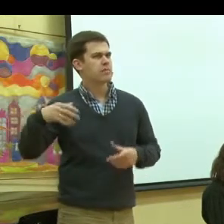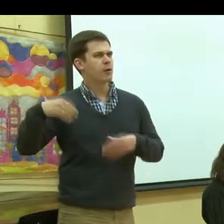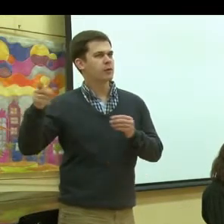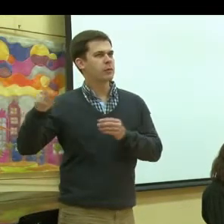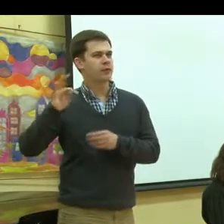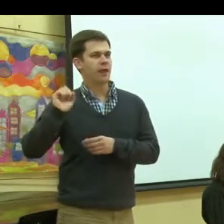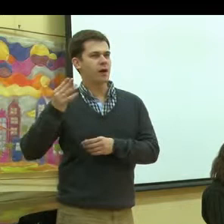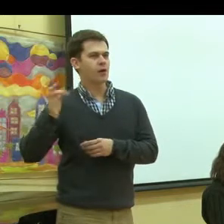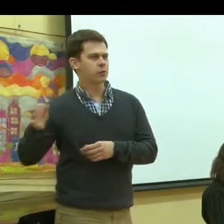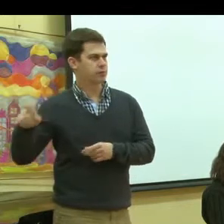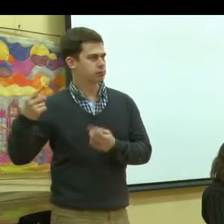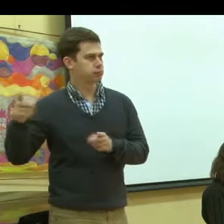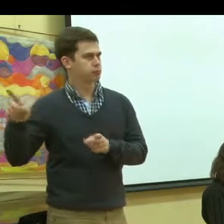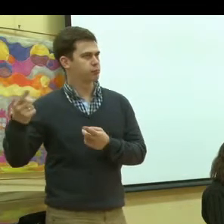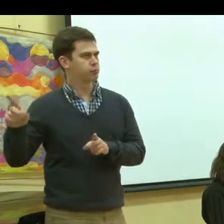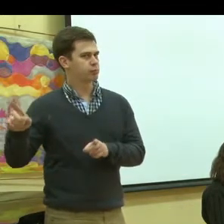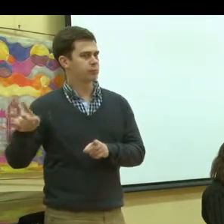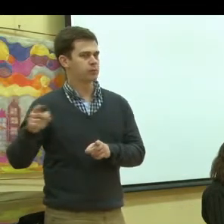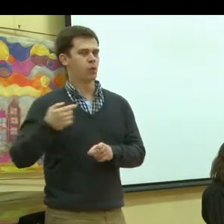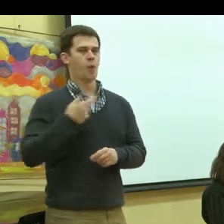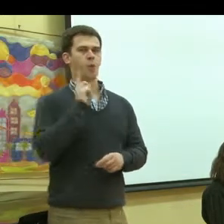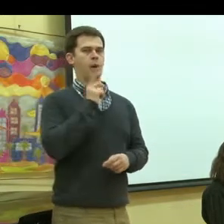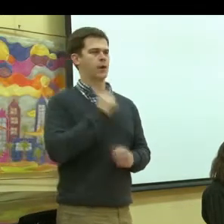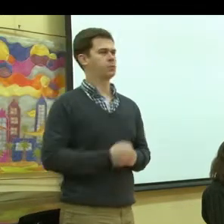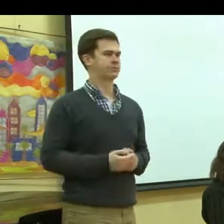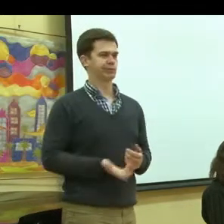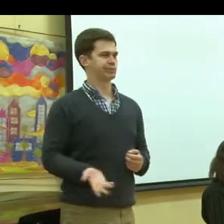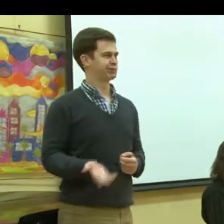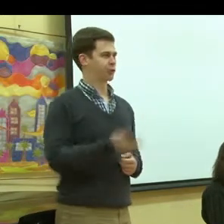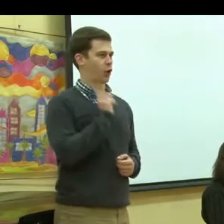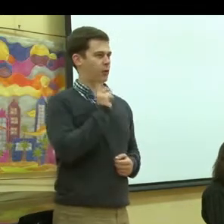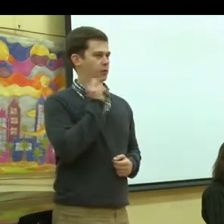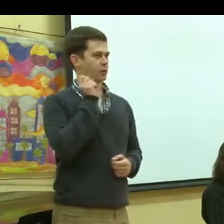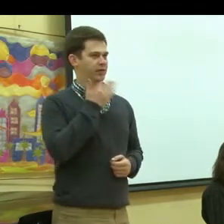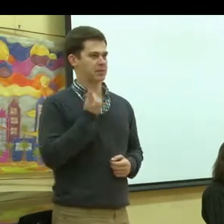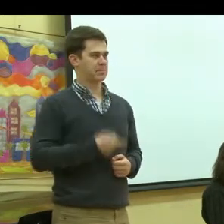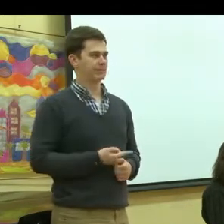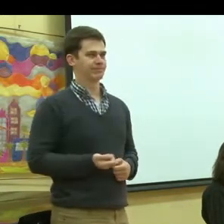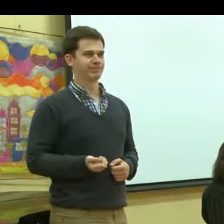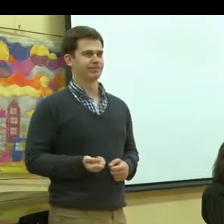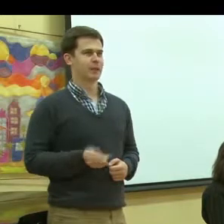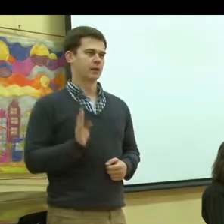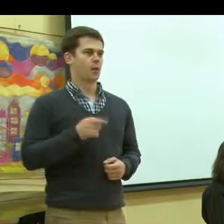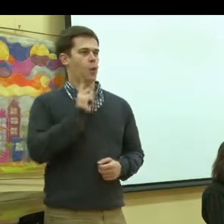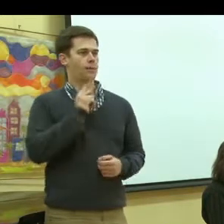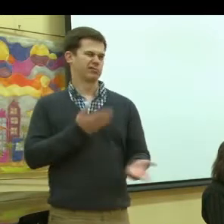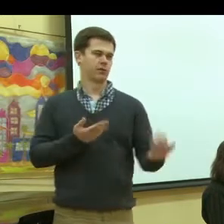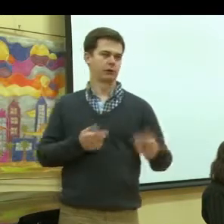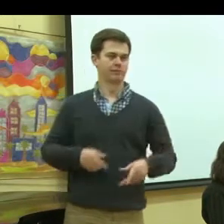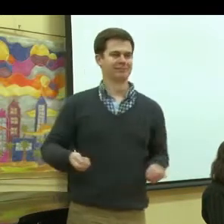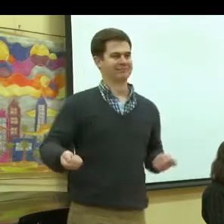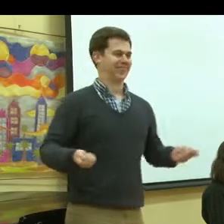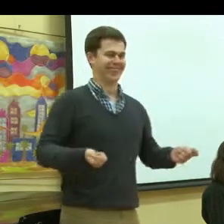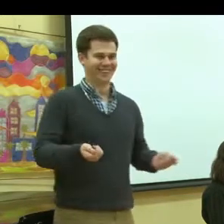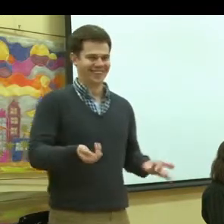muzykę tanga, no i podobno jeden podszedł do drugiego i zaprosił do tańca, więc to pierwsze tango przymyśli, że właśnie było tańczone przez mężczyzn między